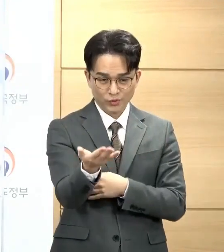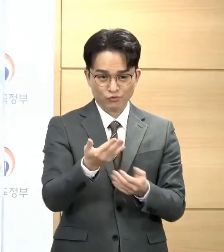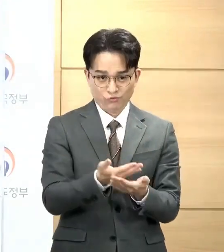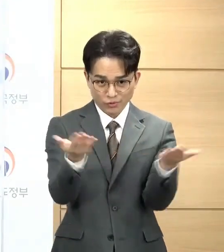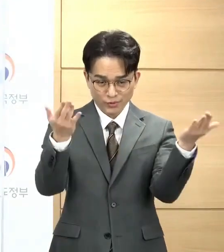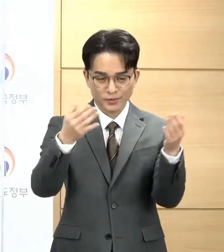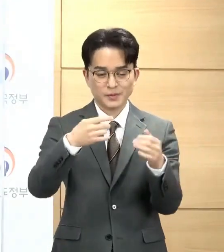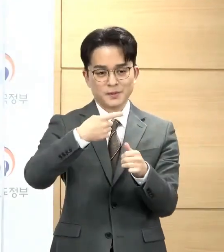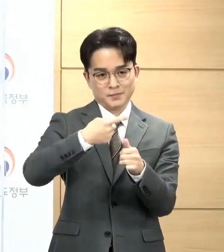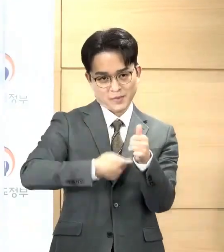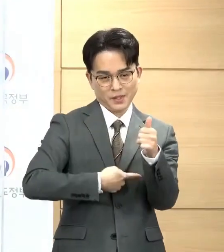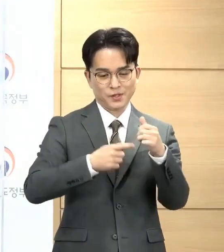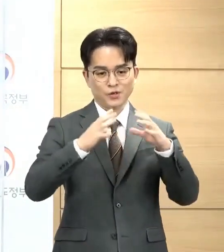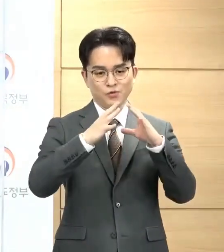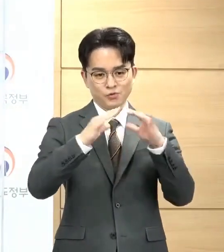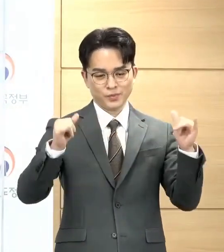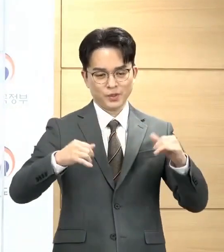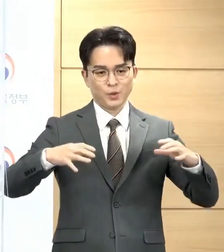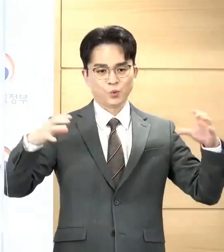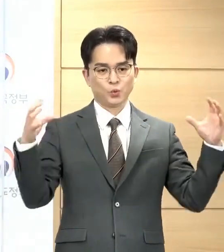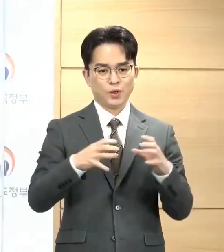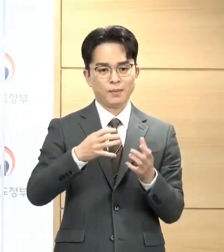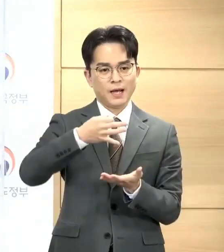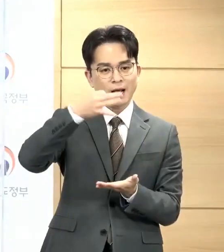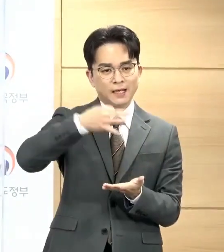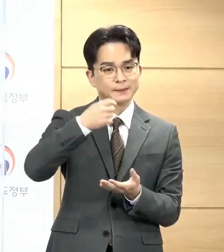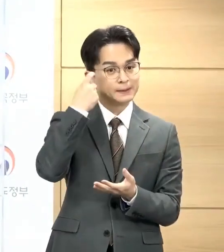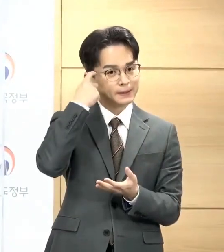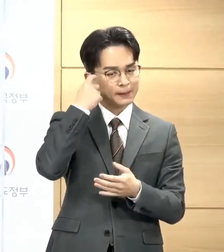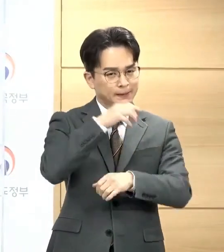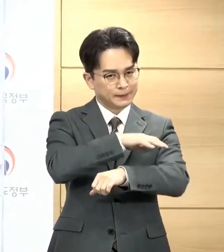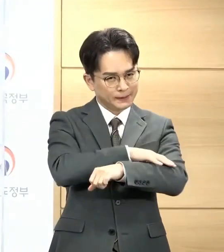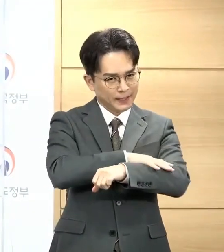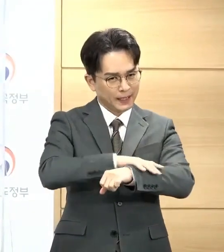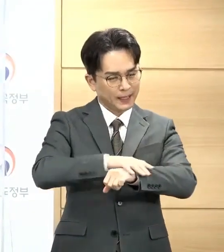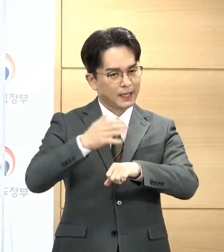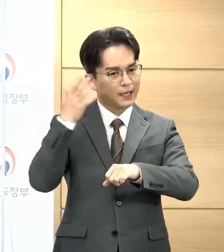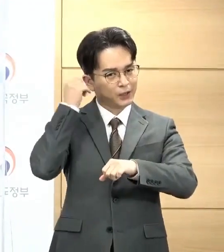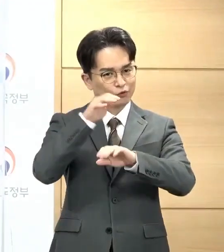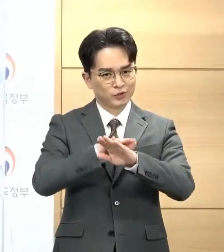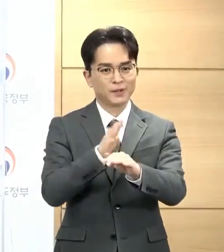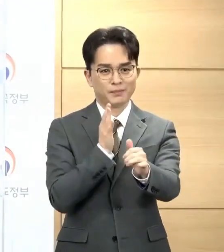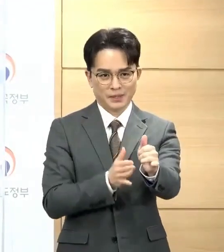가치를 깊이 새겨 주시기를 기대합니다 감사합니다